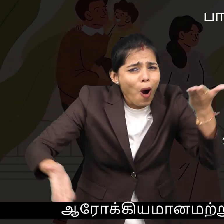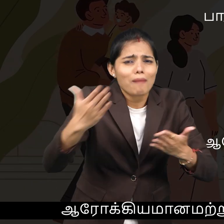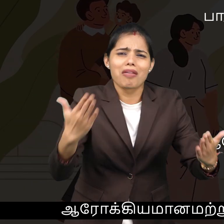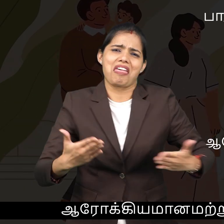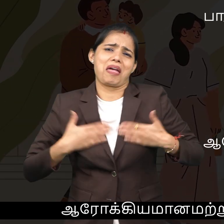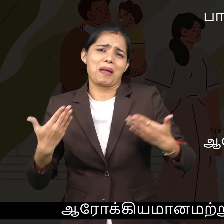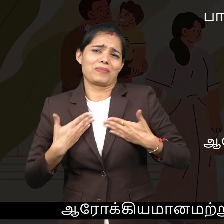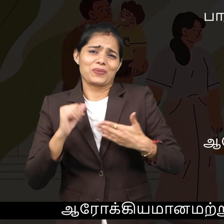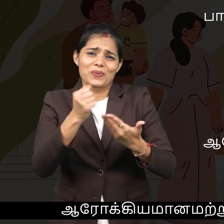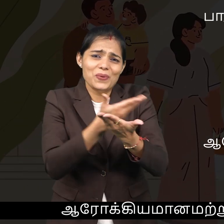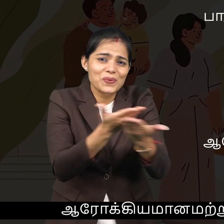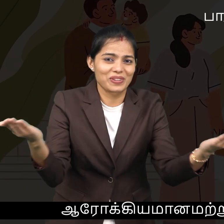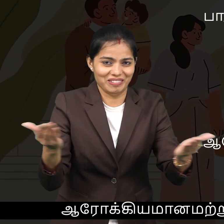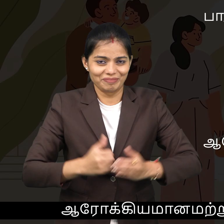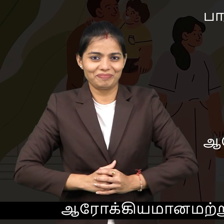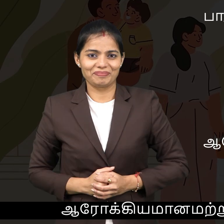மகிழ்ச்சியானதாக ஆக்குகின்றன.